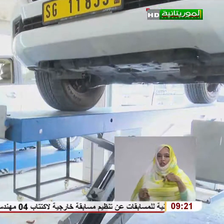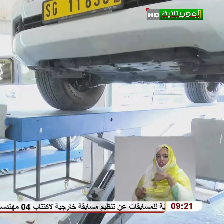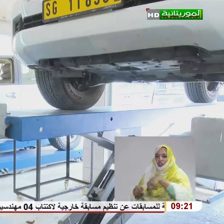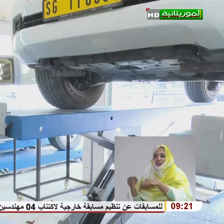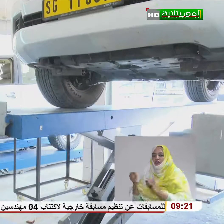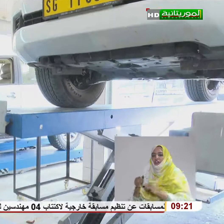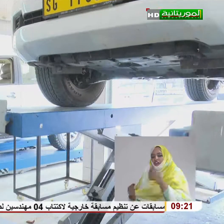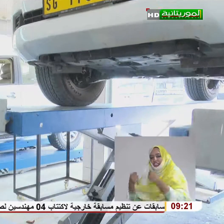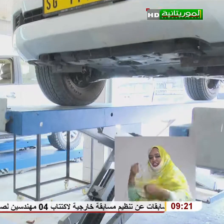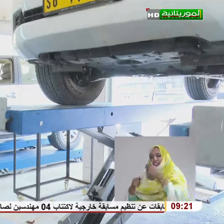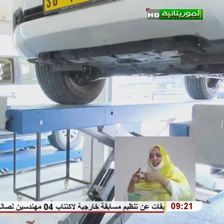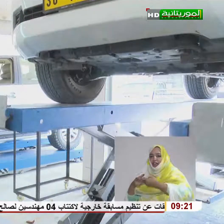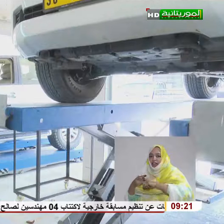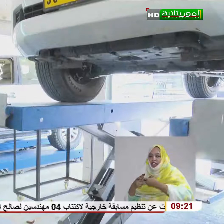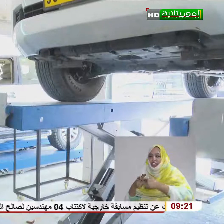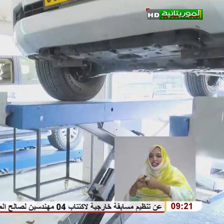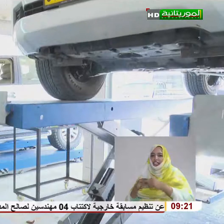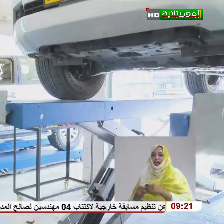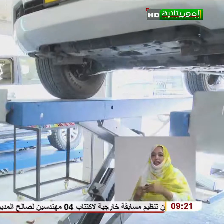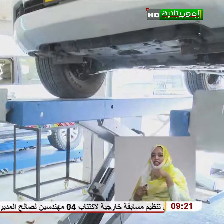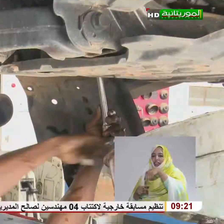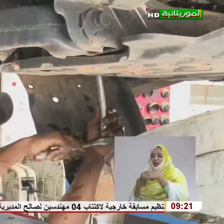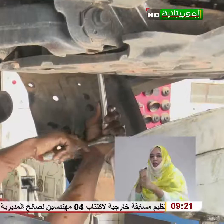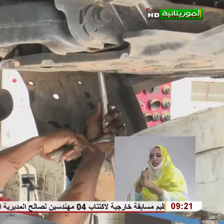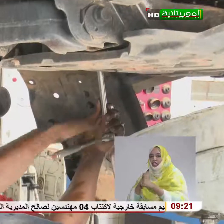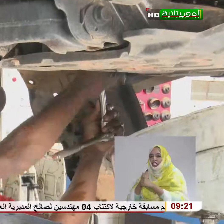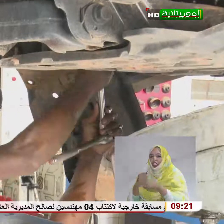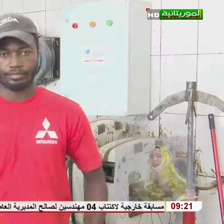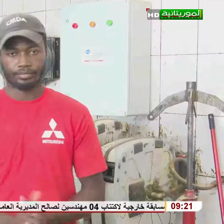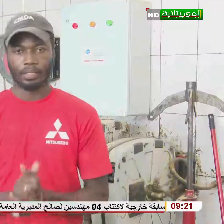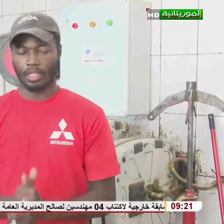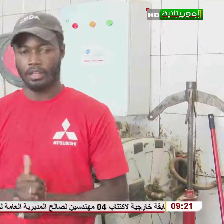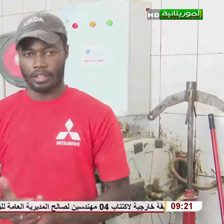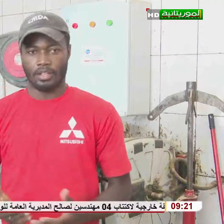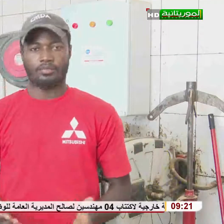صيانة السيارات لتكون مهنته ووسيلة عيشه الوحيدة.